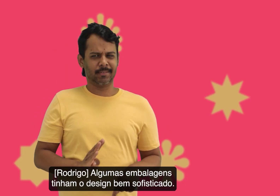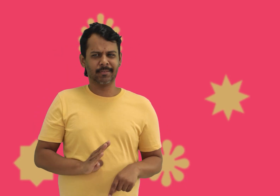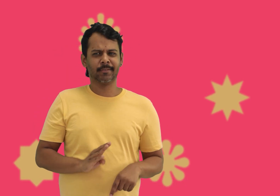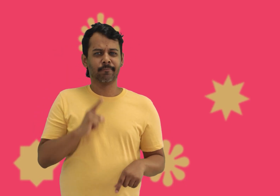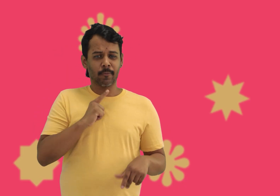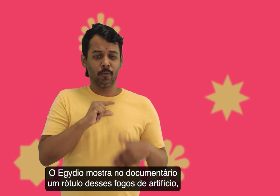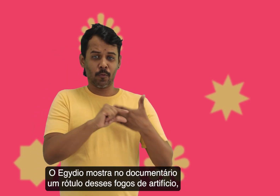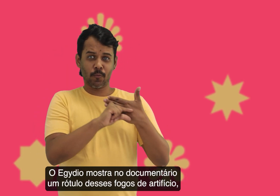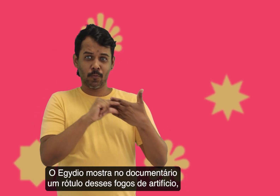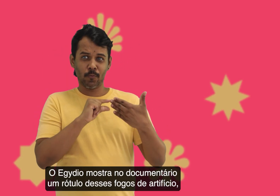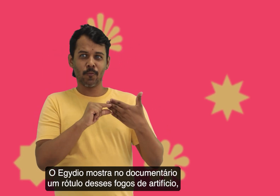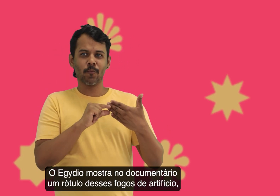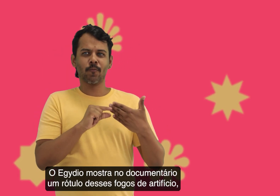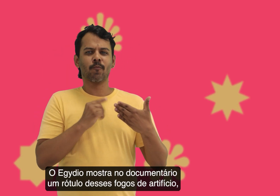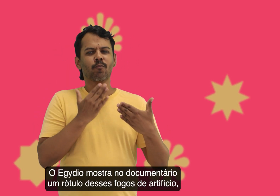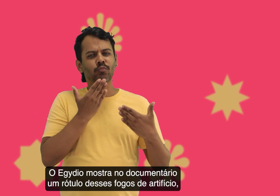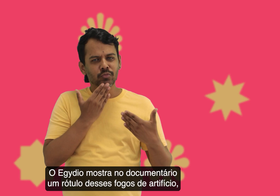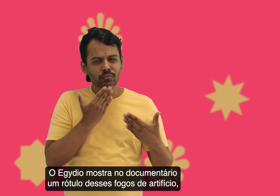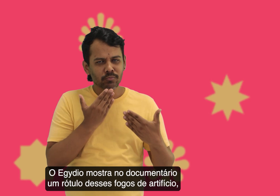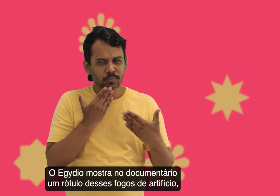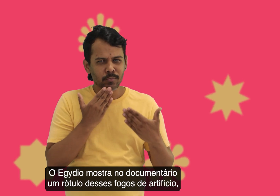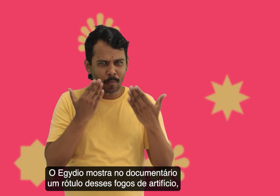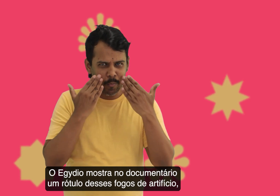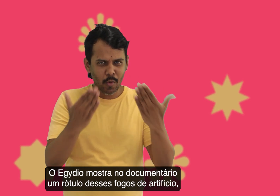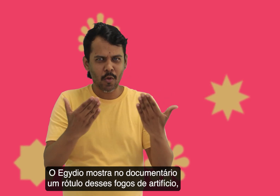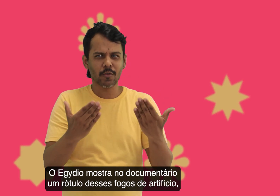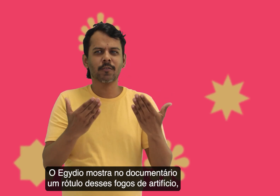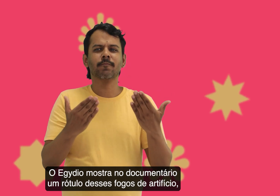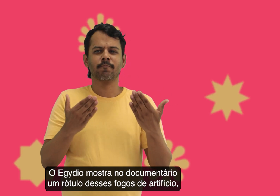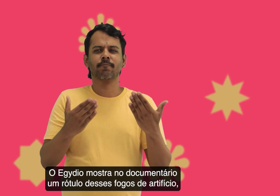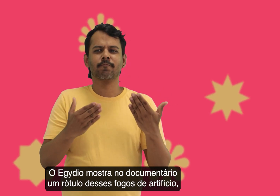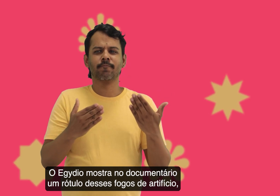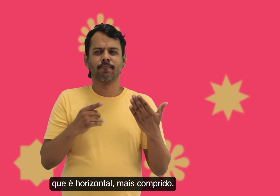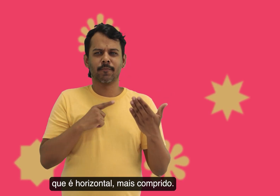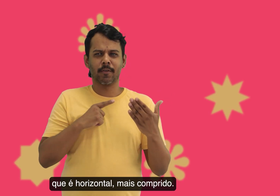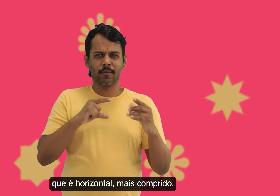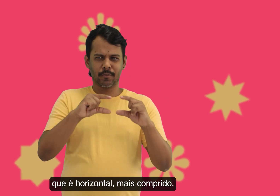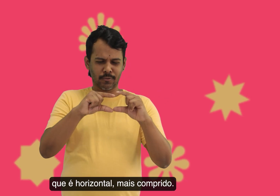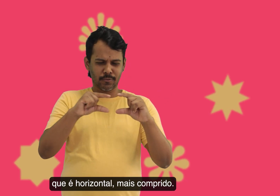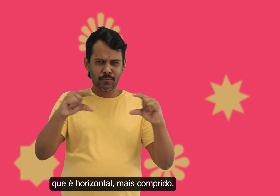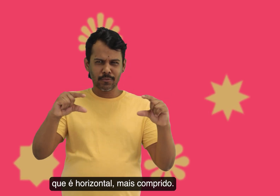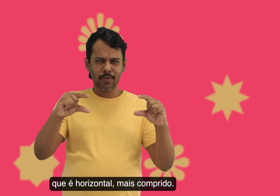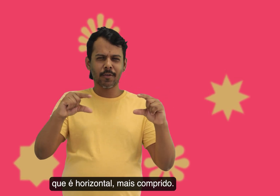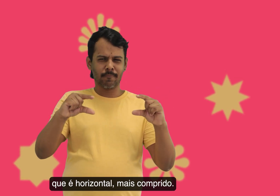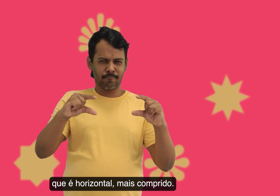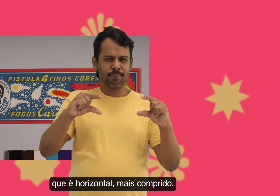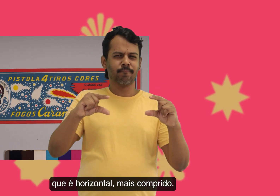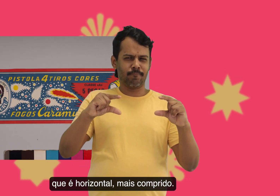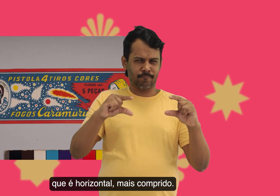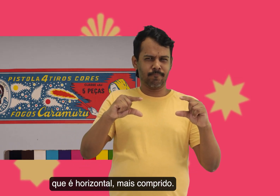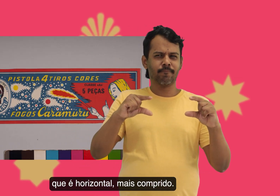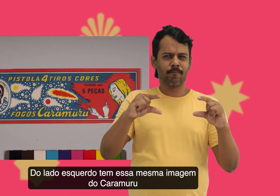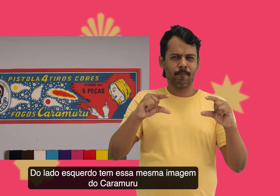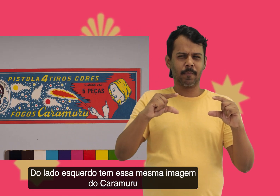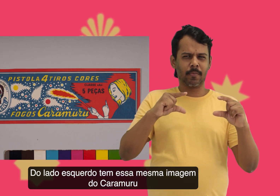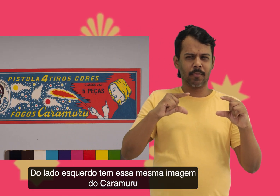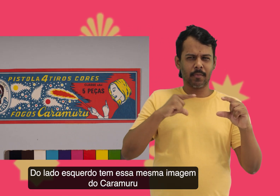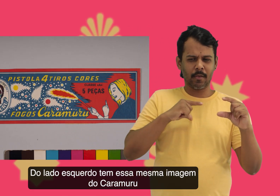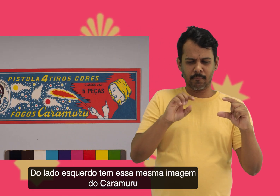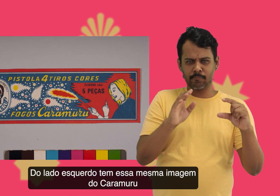sofisticado. O Egídio mostra no documentário um rótulo desses fogos de artifício que é horizontal, mais comprido. Do lado esquerdo tem